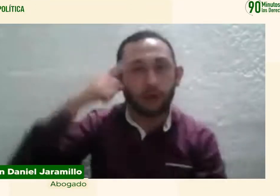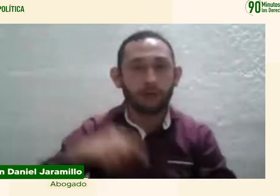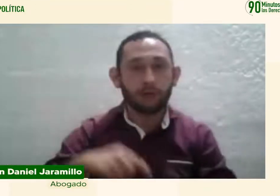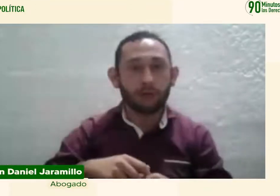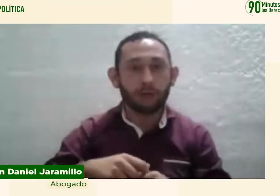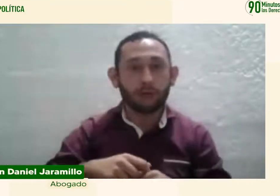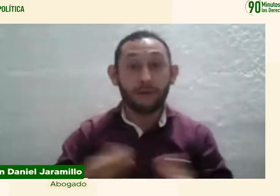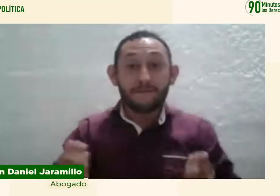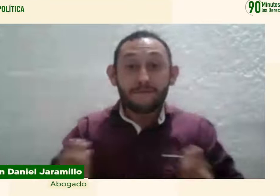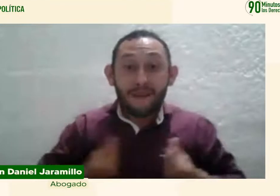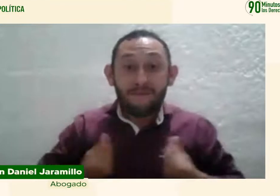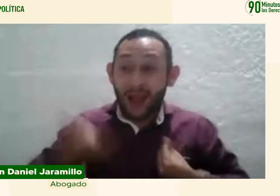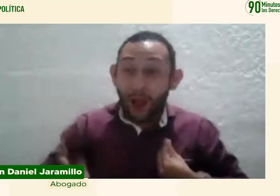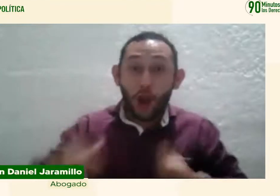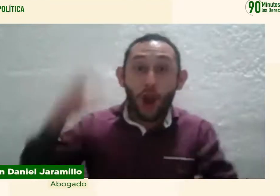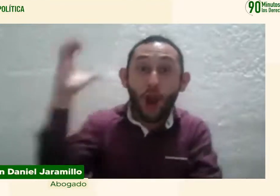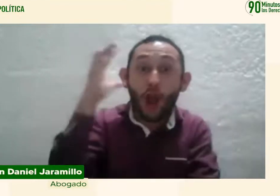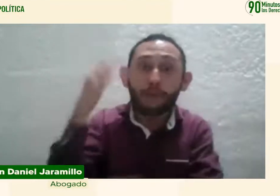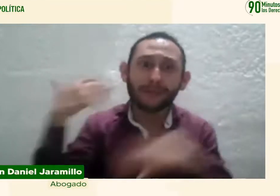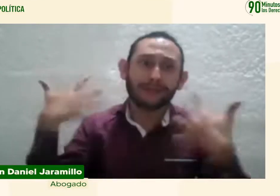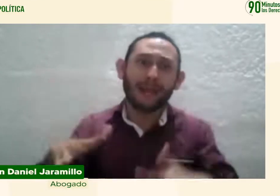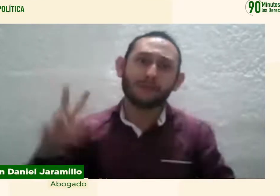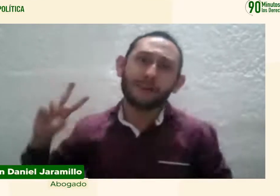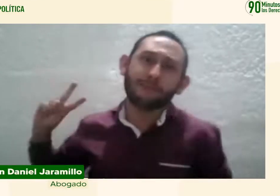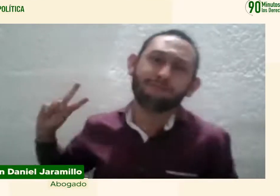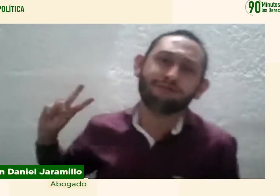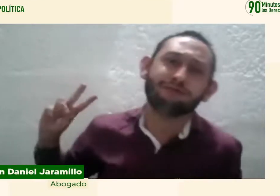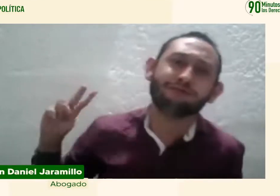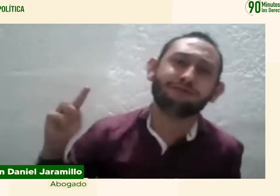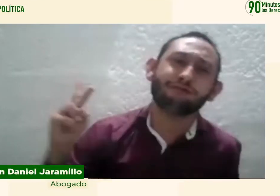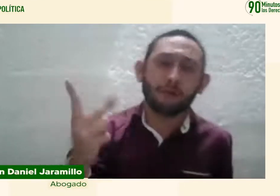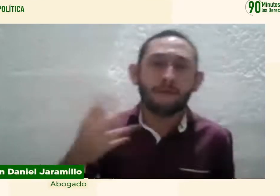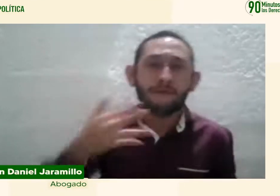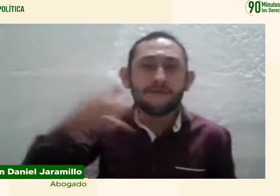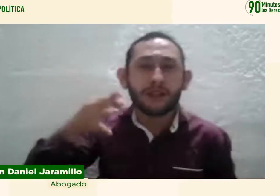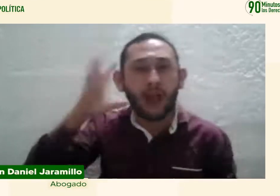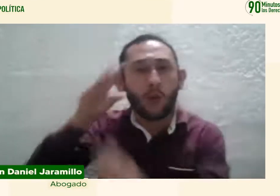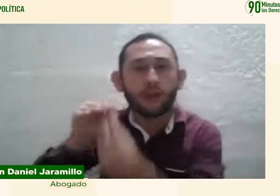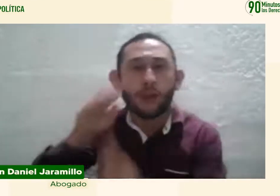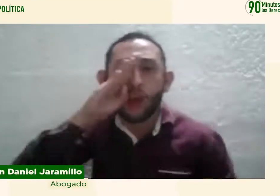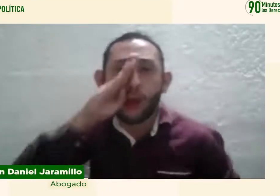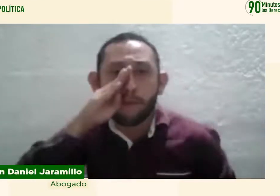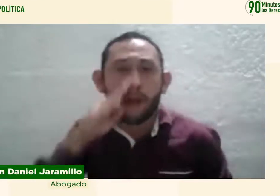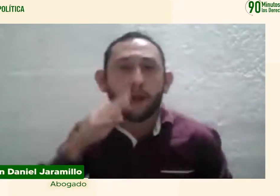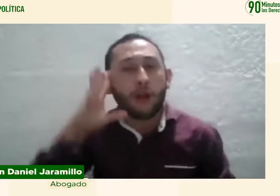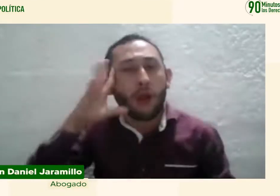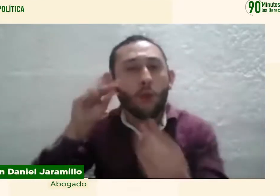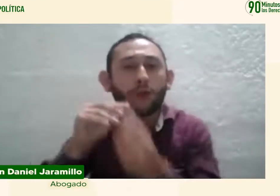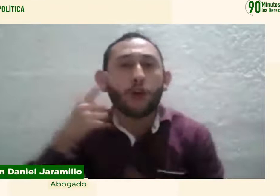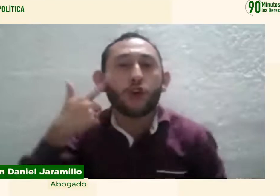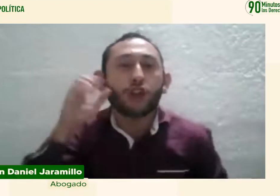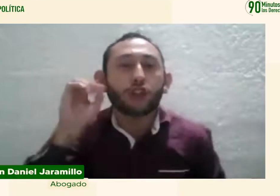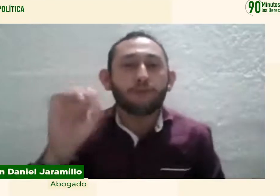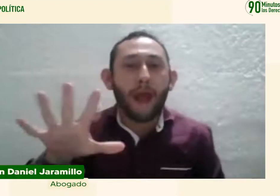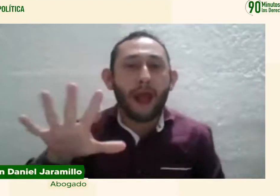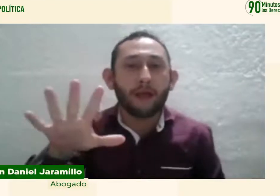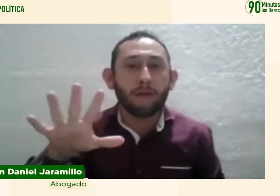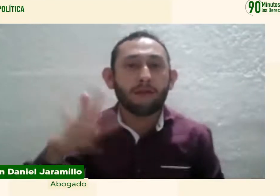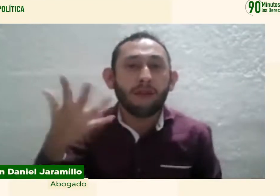necesitamos las personas con discapacidad que se vea desde estos partidos y tenemos presente que ya hemos evolucionado y estoy